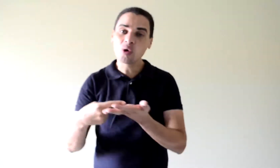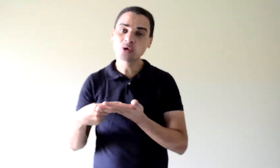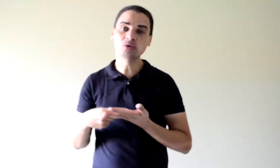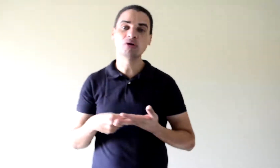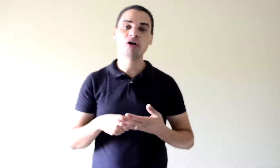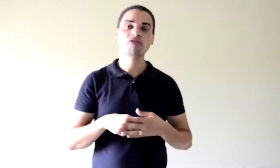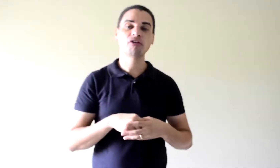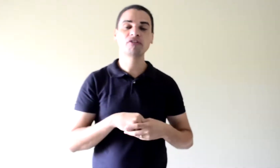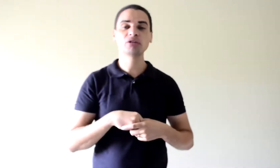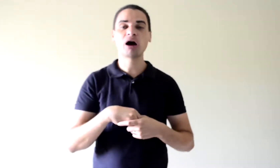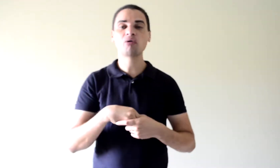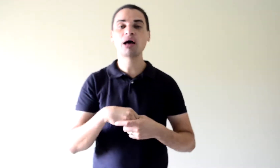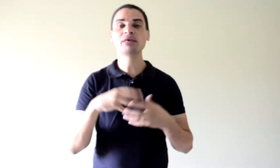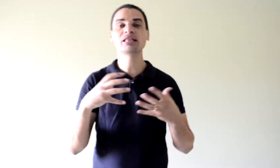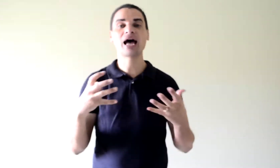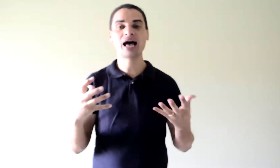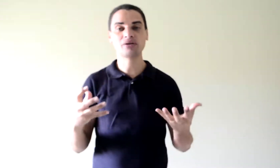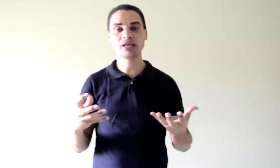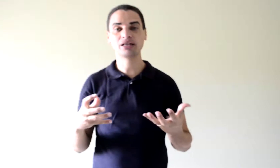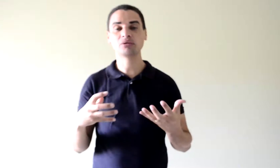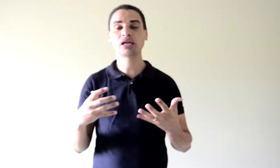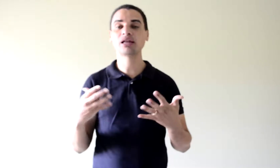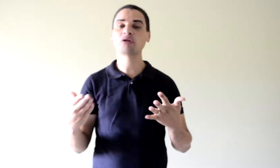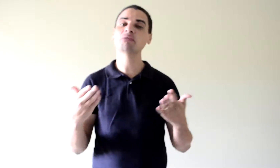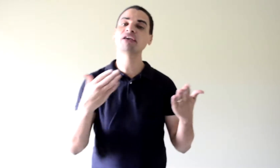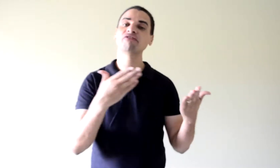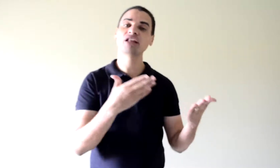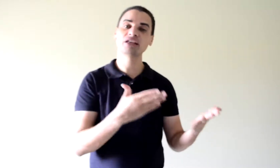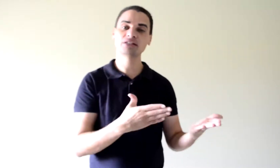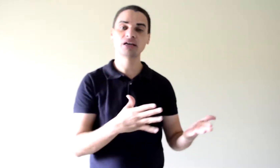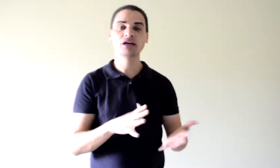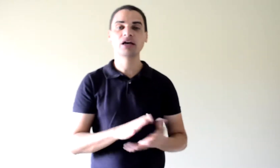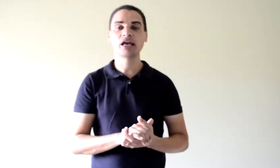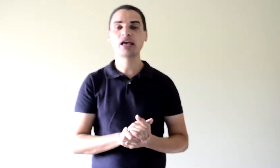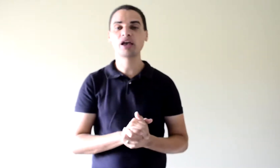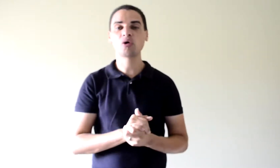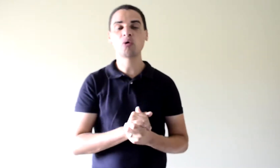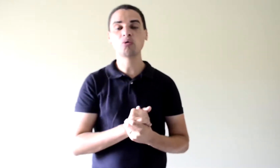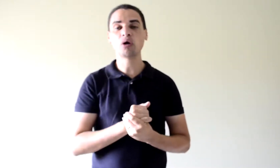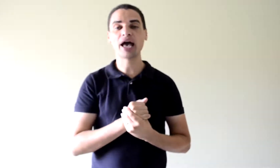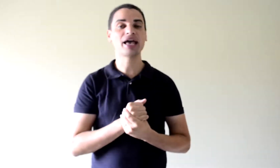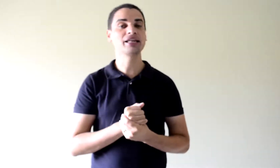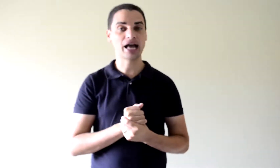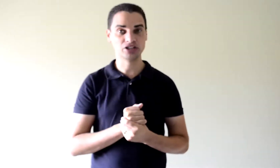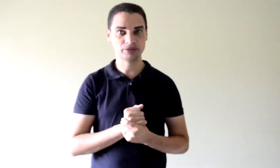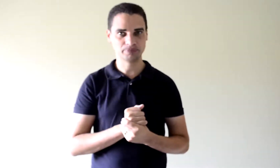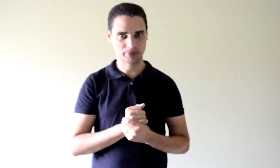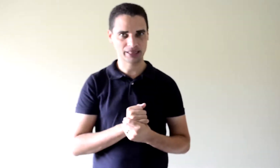acordo, foi feito algo arbitrário, né? Que não tem nenhuma referência com a realidade, tá